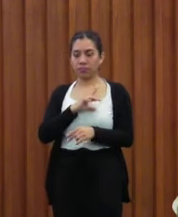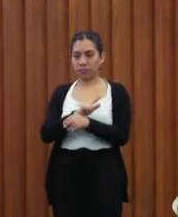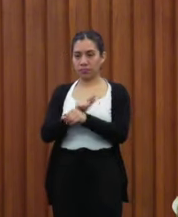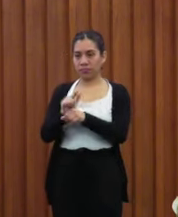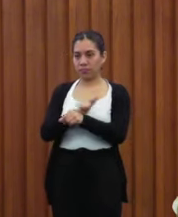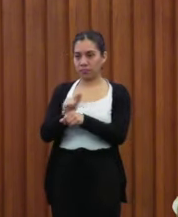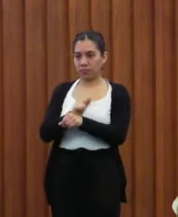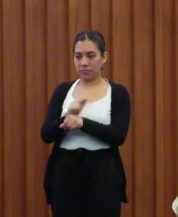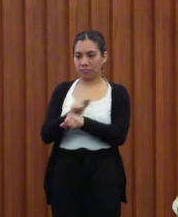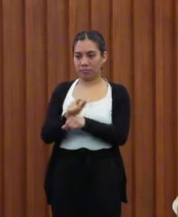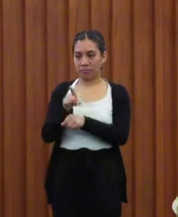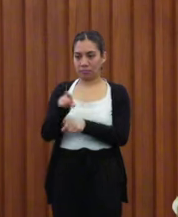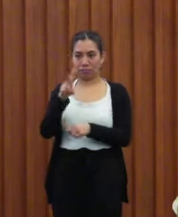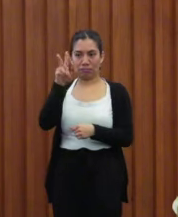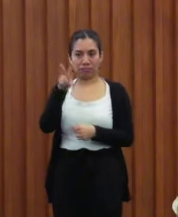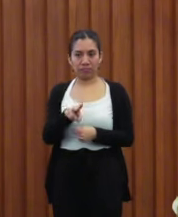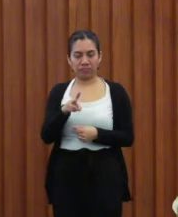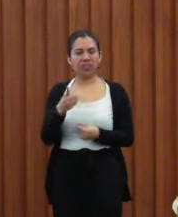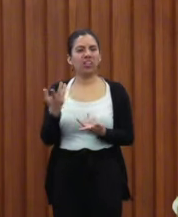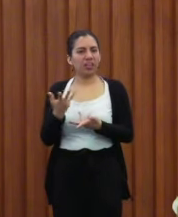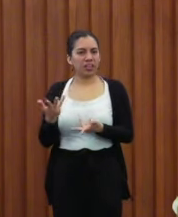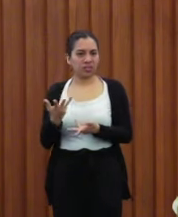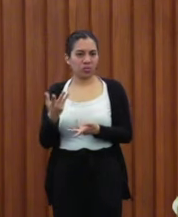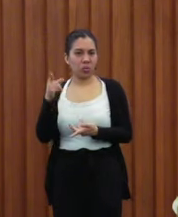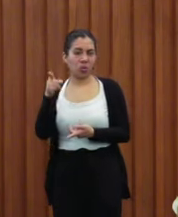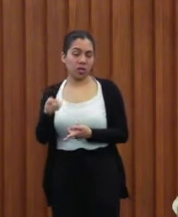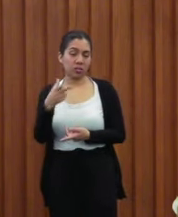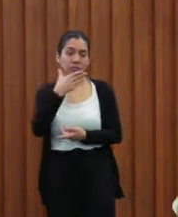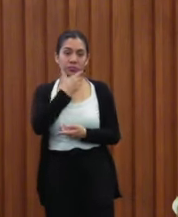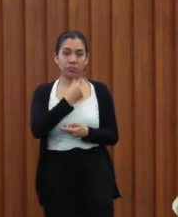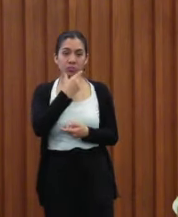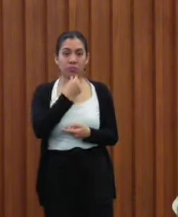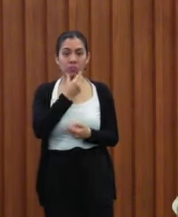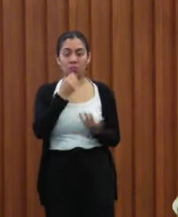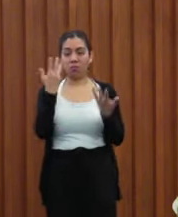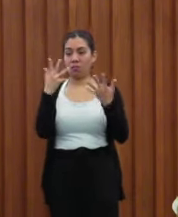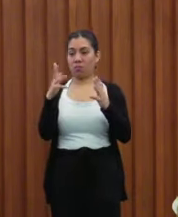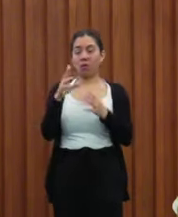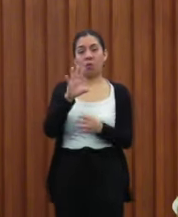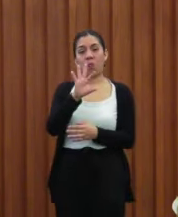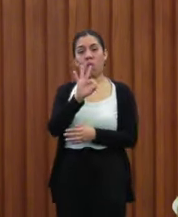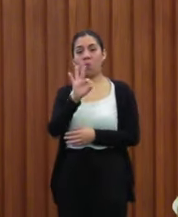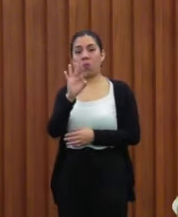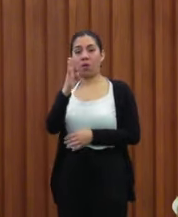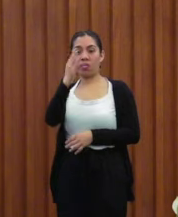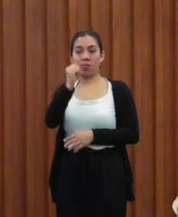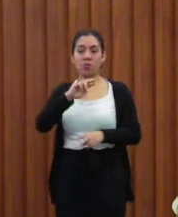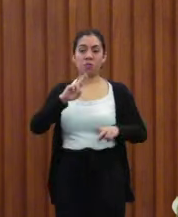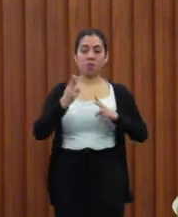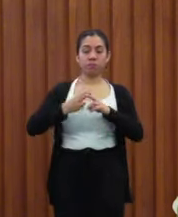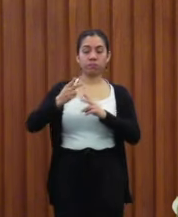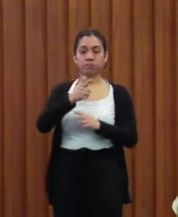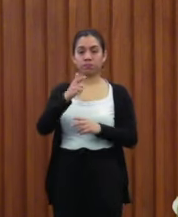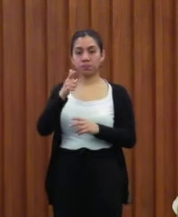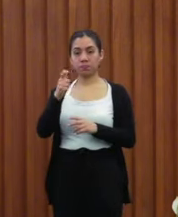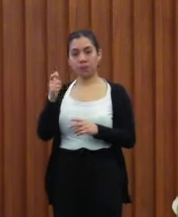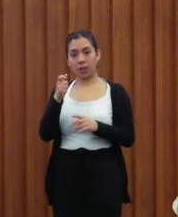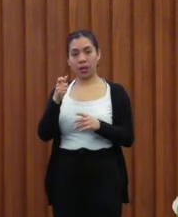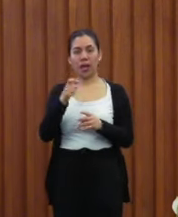puntiagudo. ¿Qué ha hecho este señor? Por ejemplo, aplaudir los 49 asesinatos de